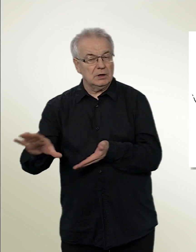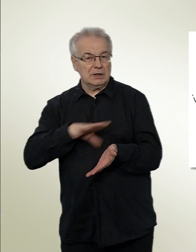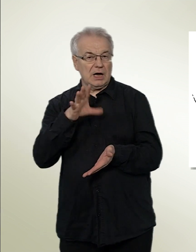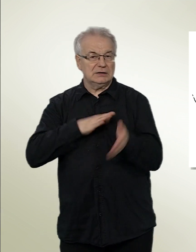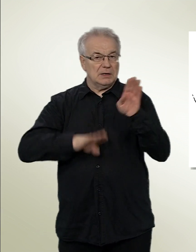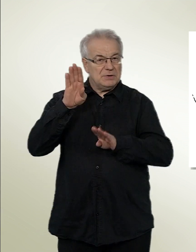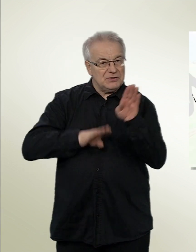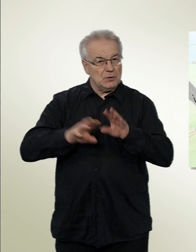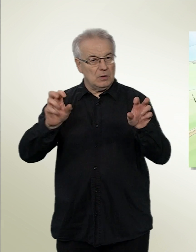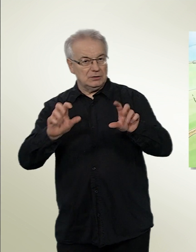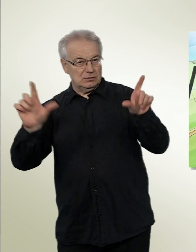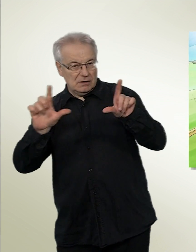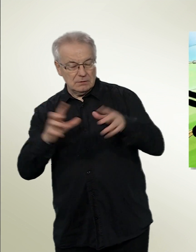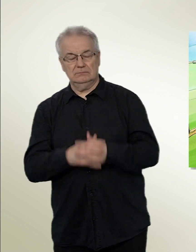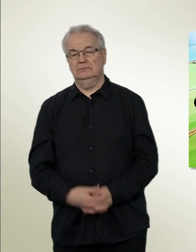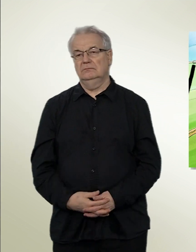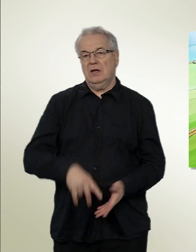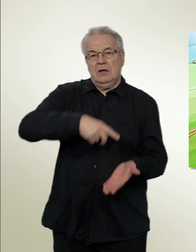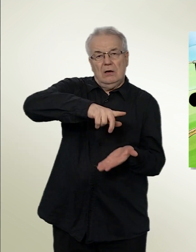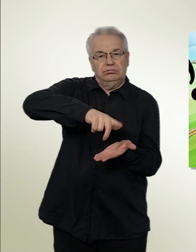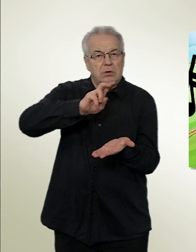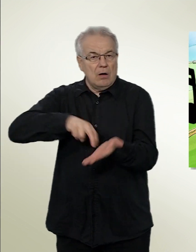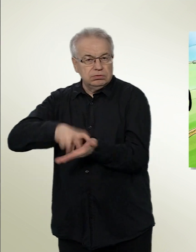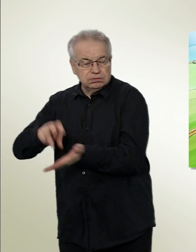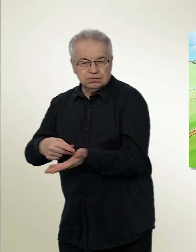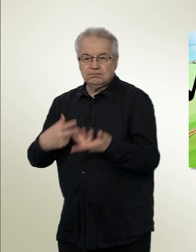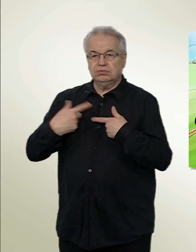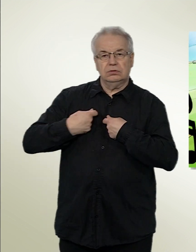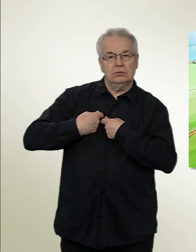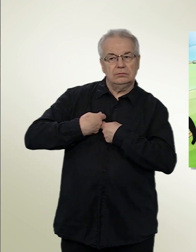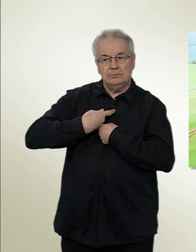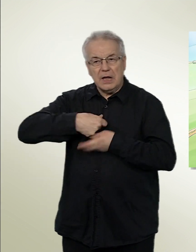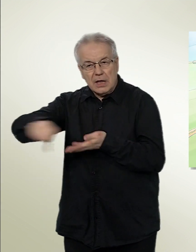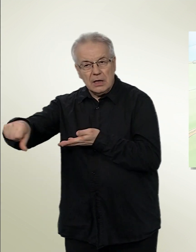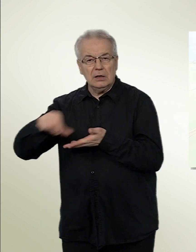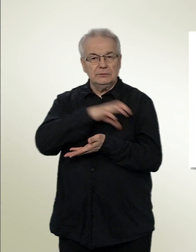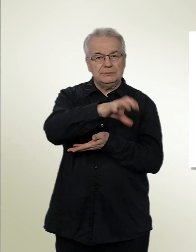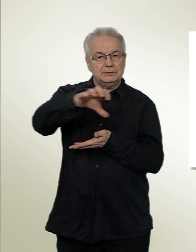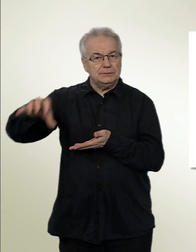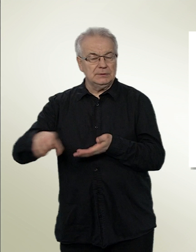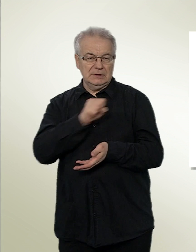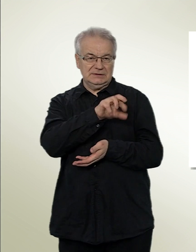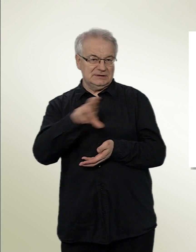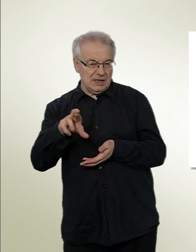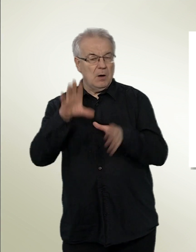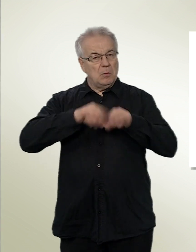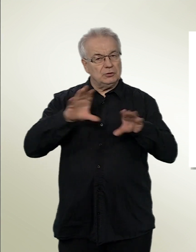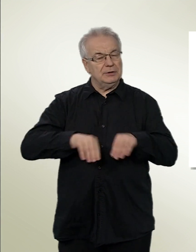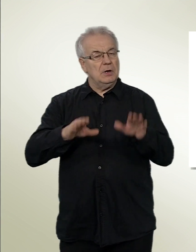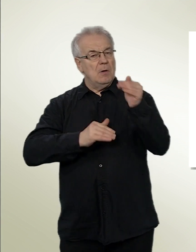d'émissions radio-TV. La redevance permet de couvrir aussi les régions périphériques. La SSR doit produire des programmes dans les 4